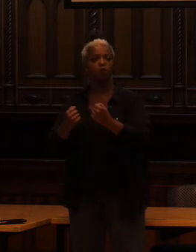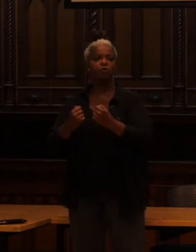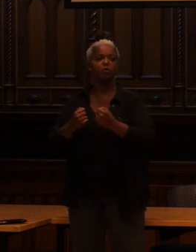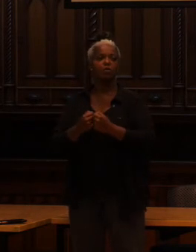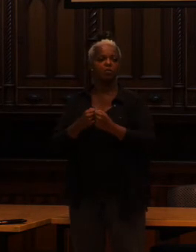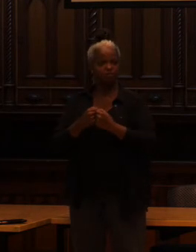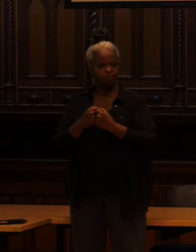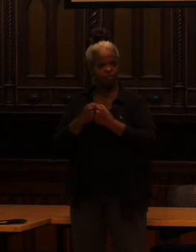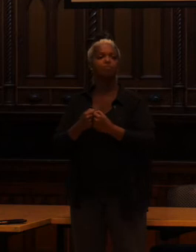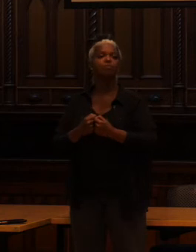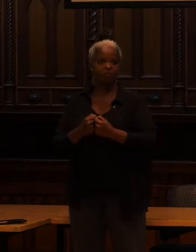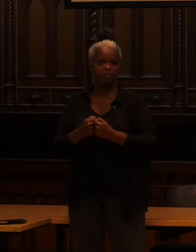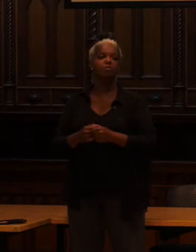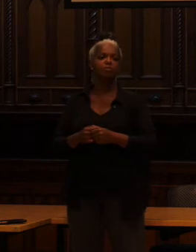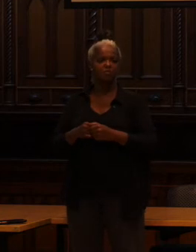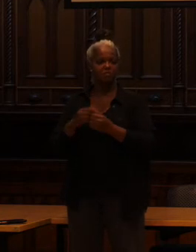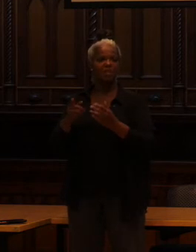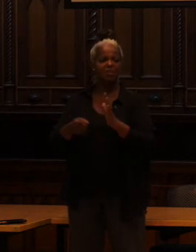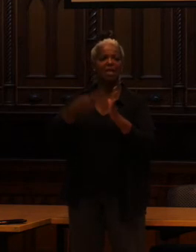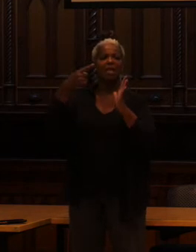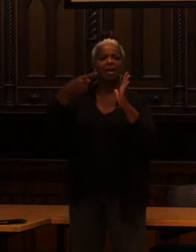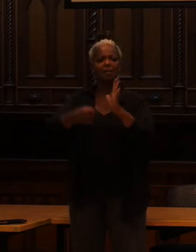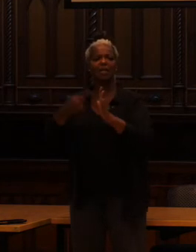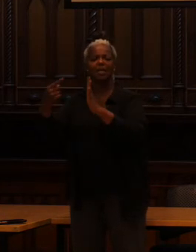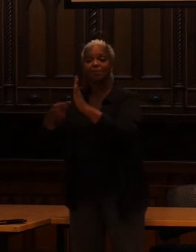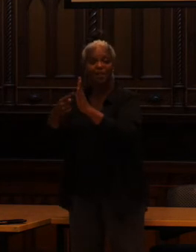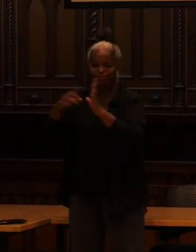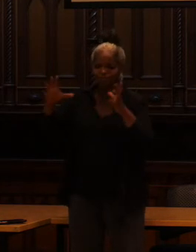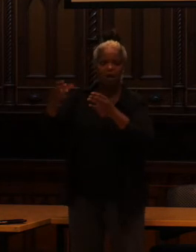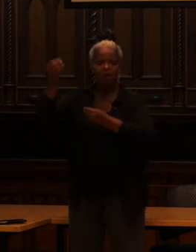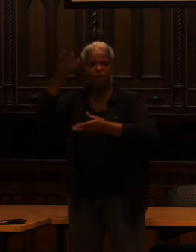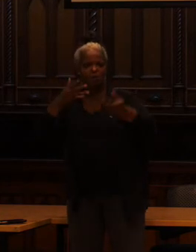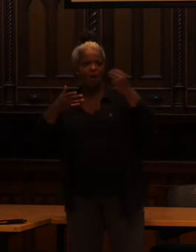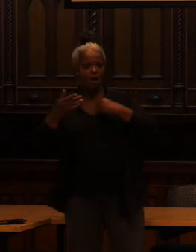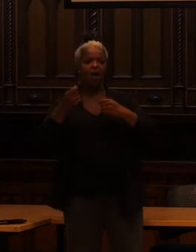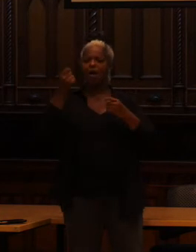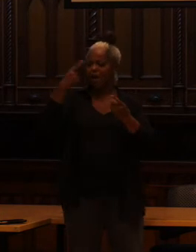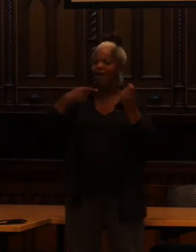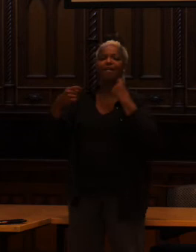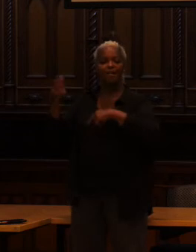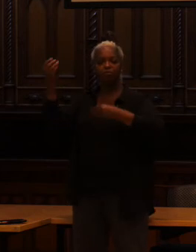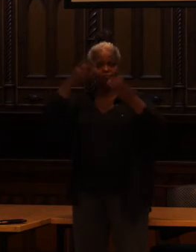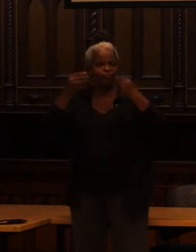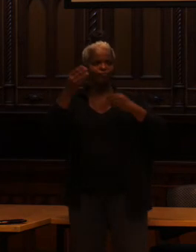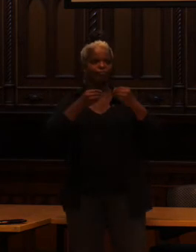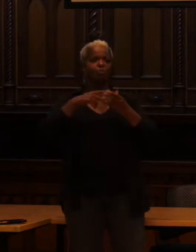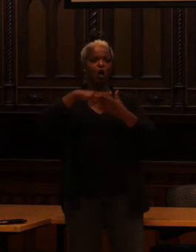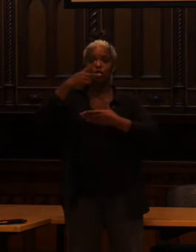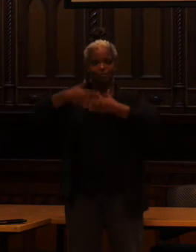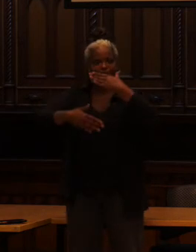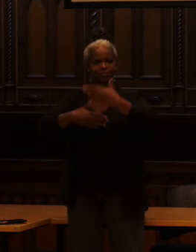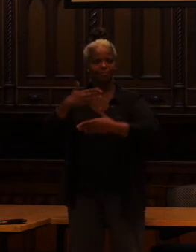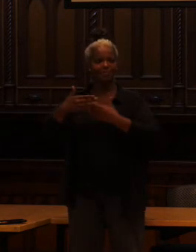s'entourer d'amis compréhensifs, avoir des projets, des rêves à réaliser,